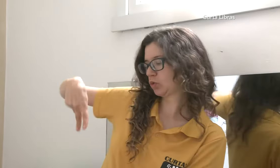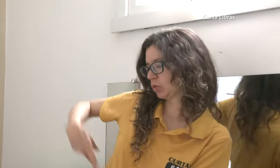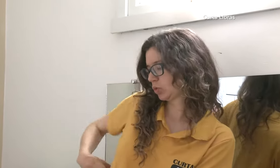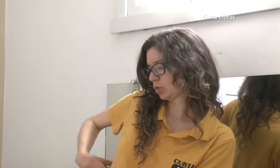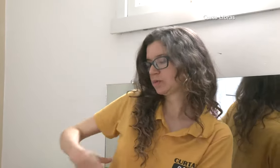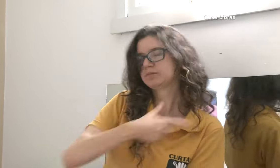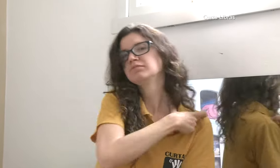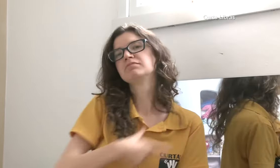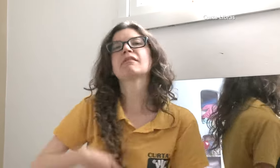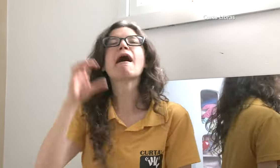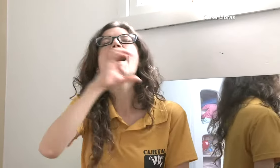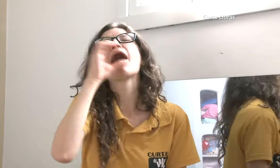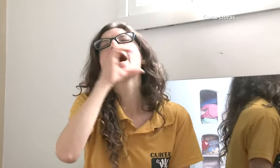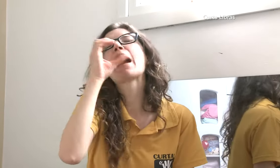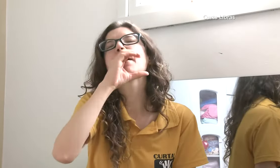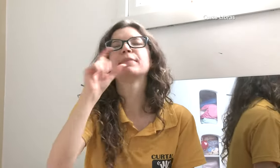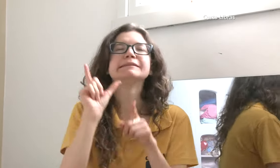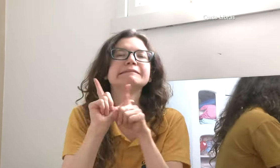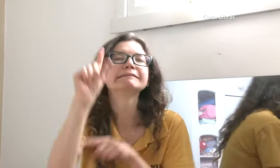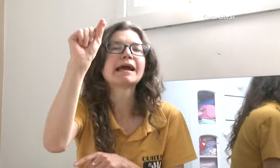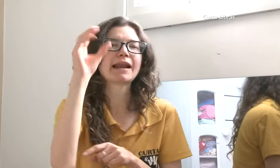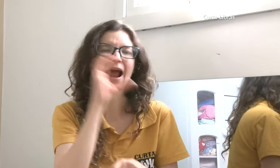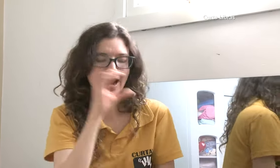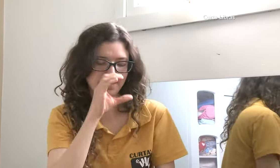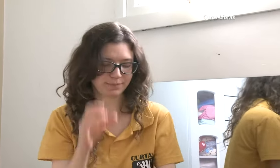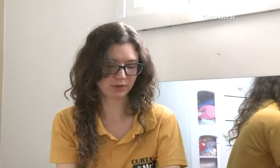e é mais prático de usar quando for sair com o bebê.